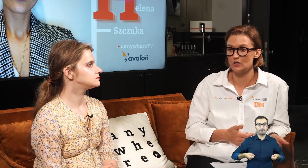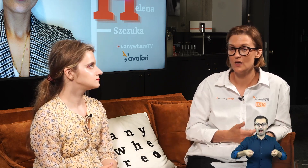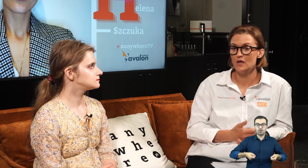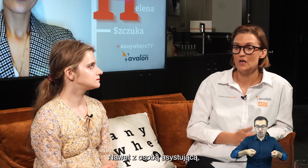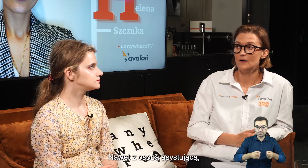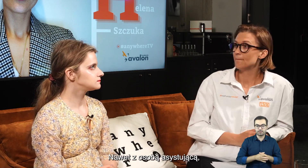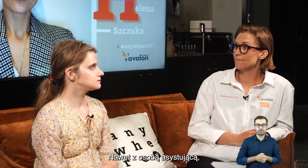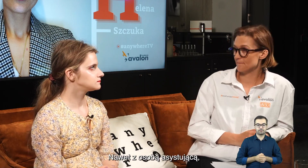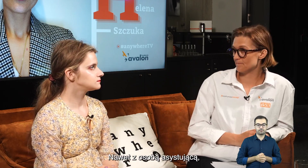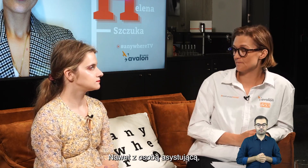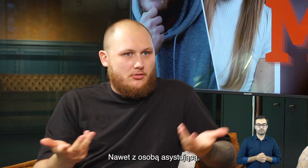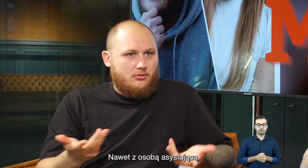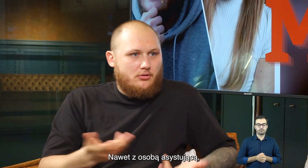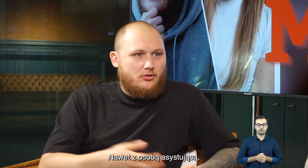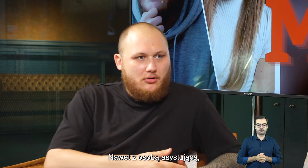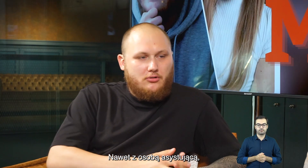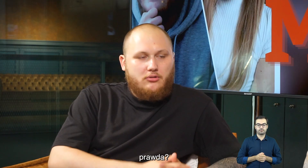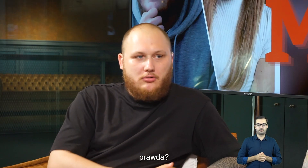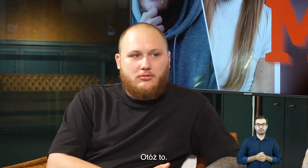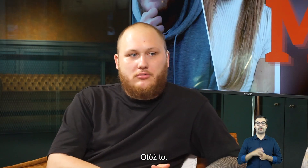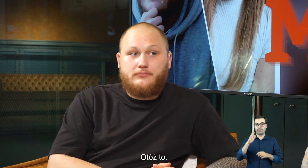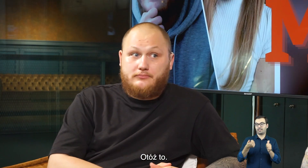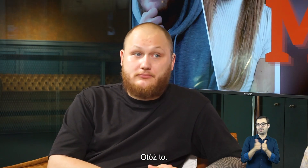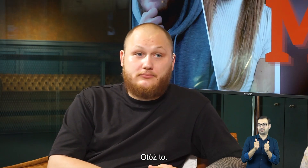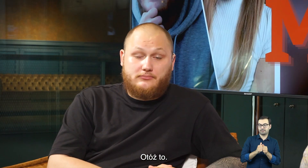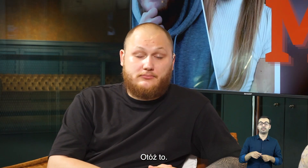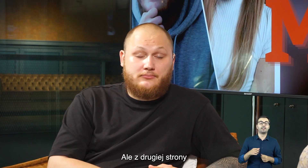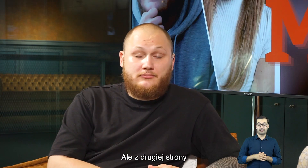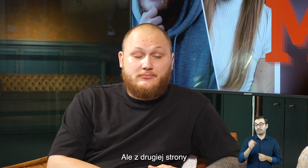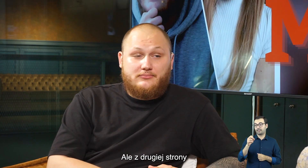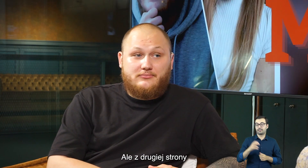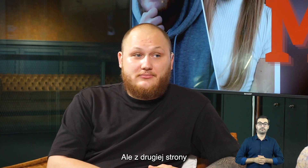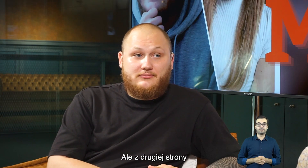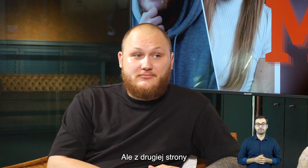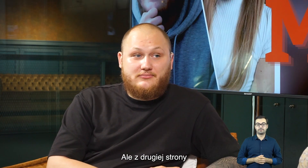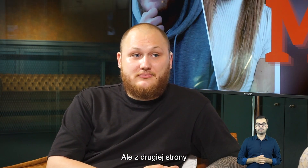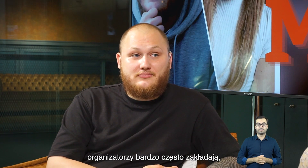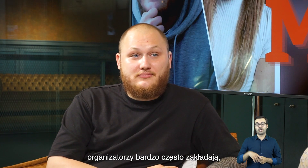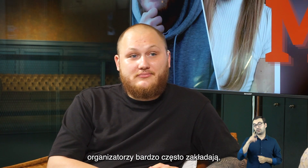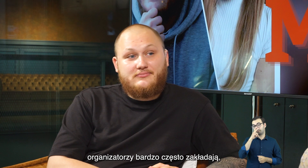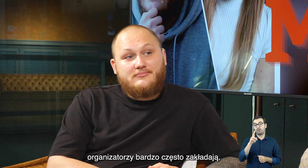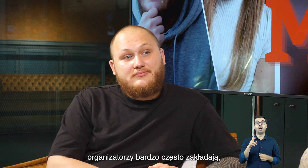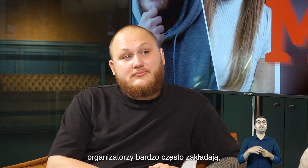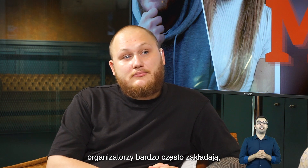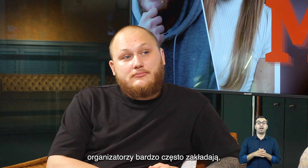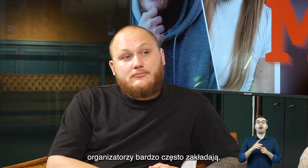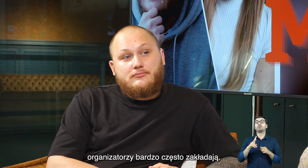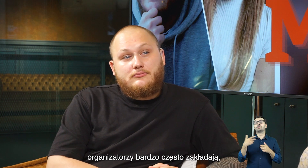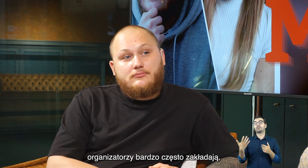balkonik. Nawet z osobą asystującą, prawda? Otóż to. Ale z drugiej strony